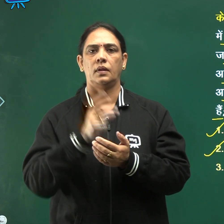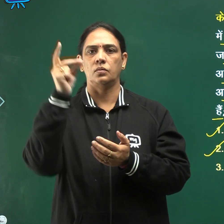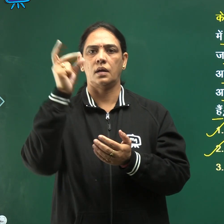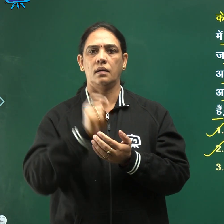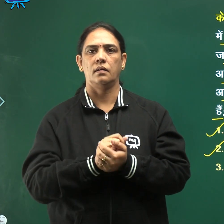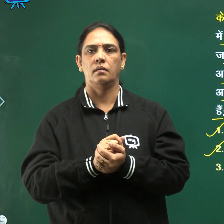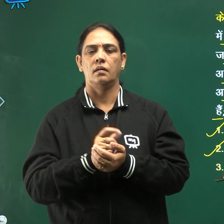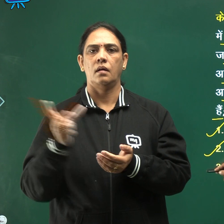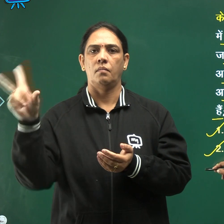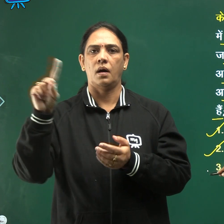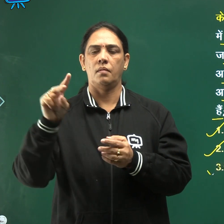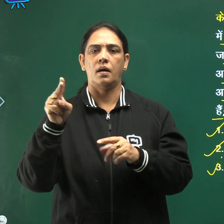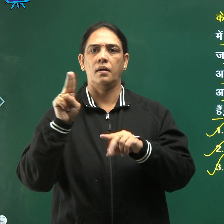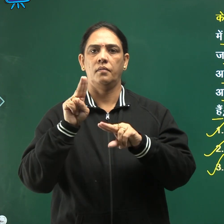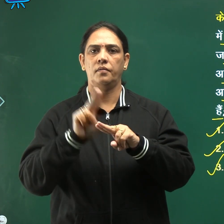दूसरा बहुलक,